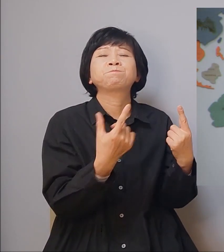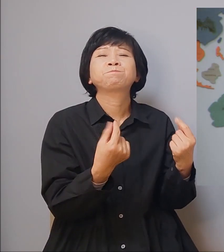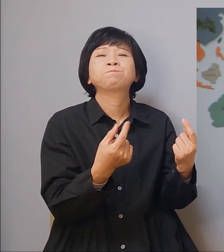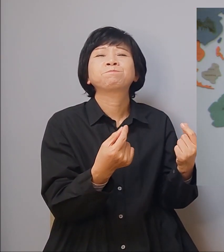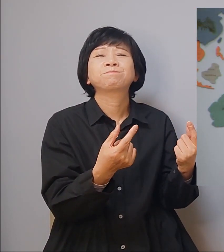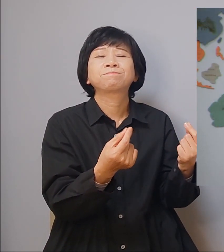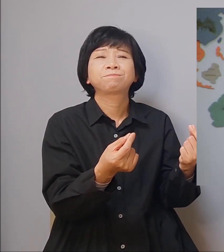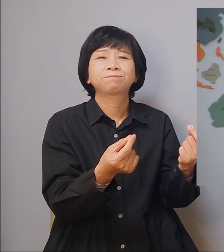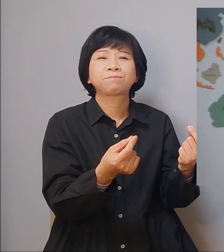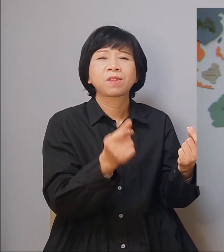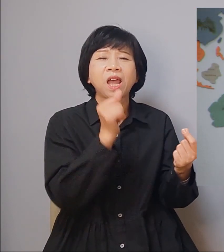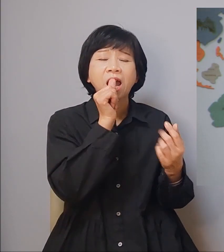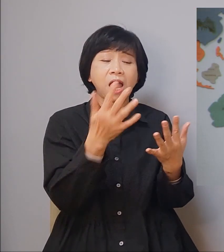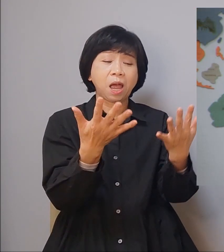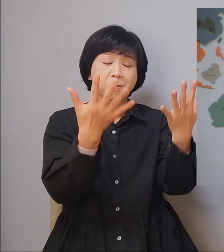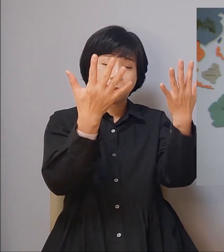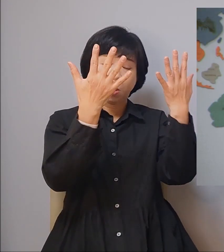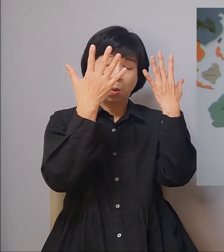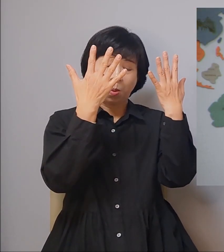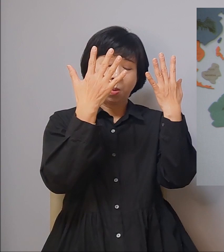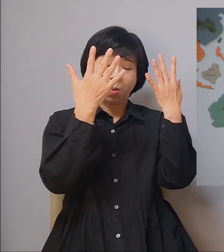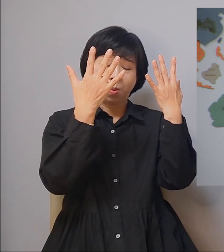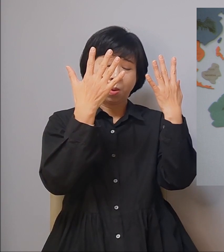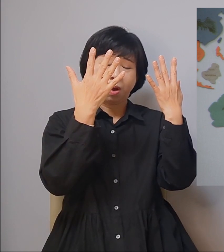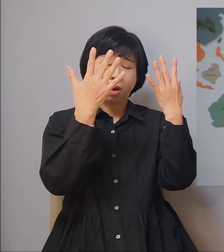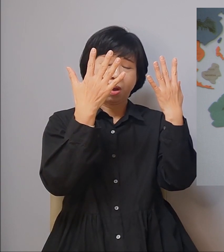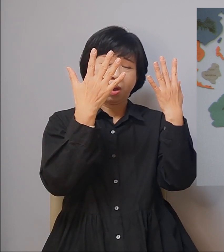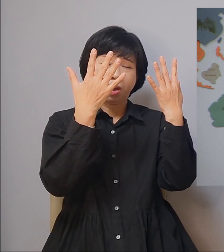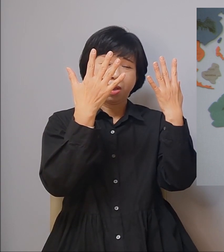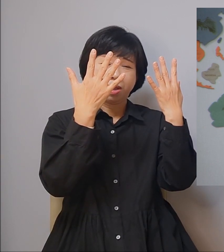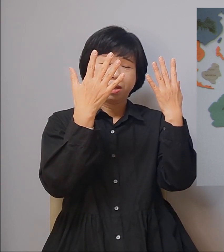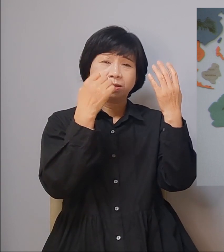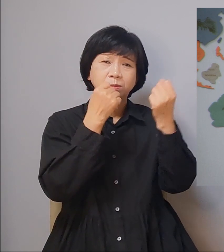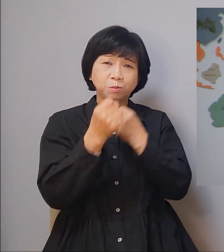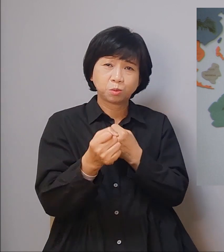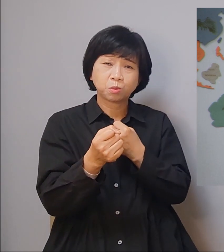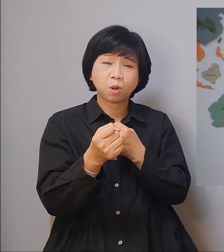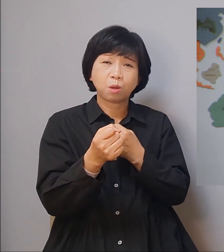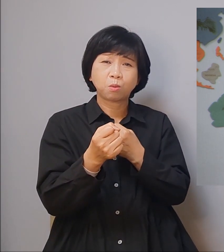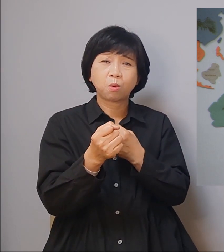지금 감옥에 들어가 있습니다. 그러나 그